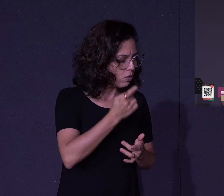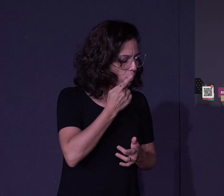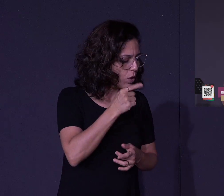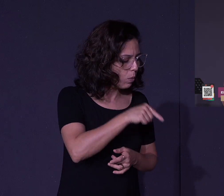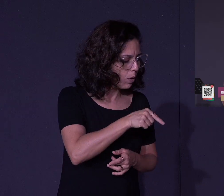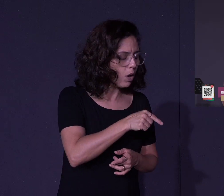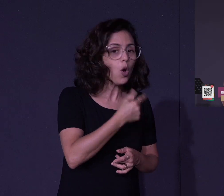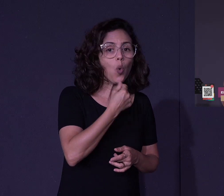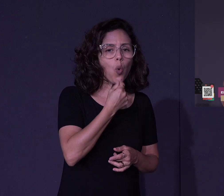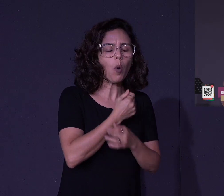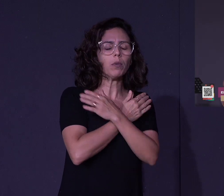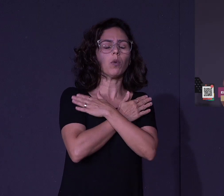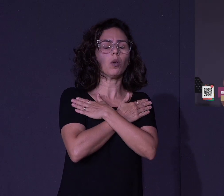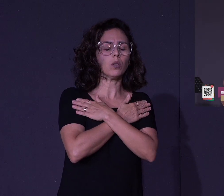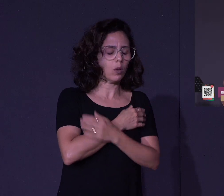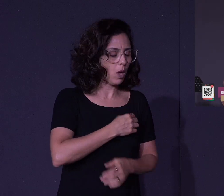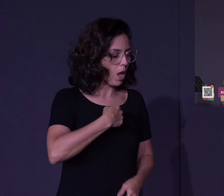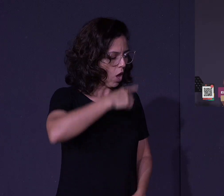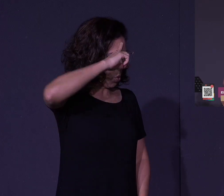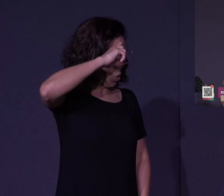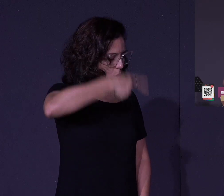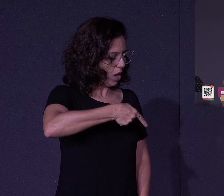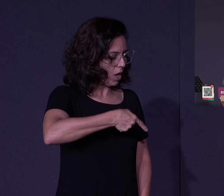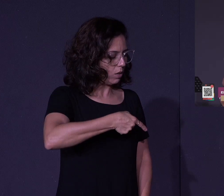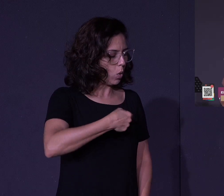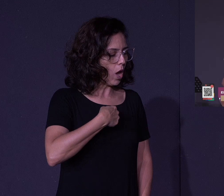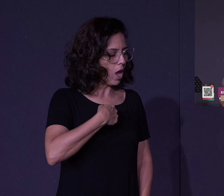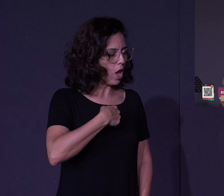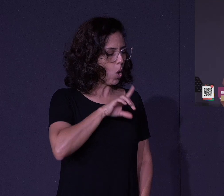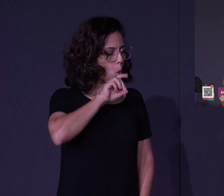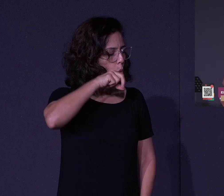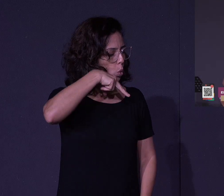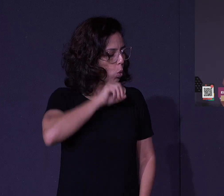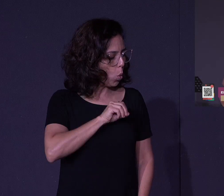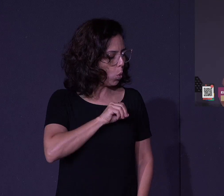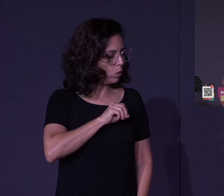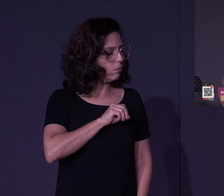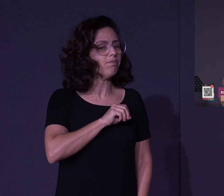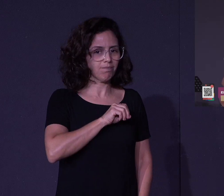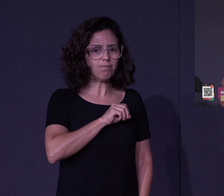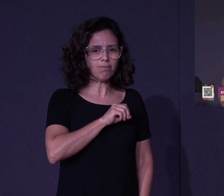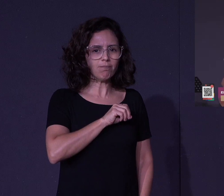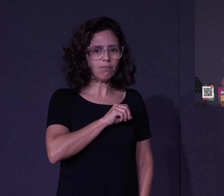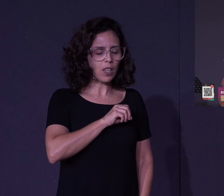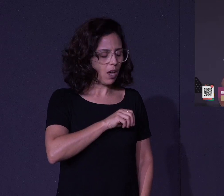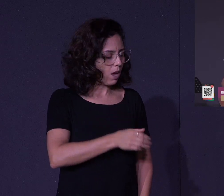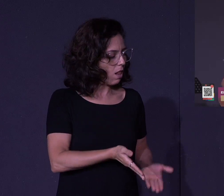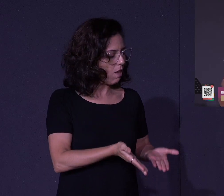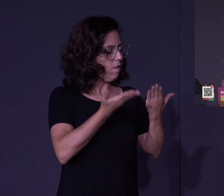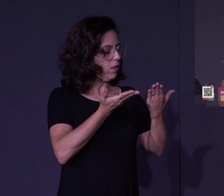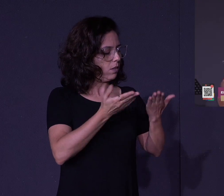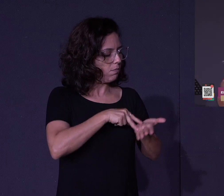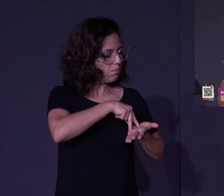morte. Levante-se. O jovem sentou-se, começou a conversar, e Jesus